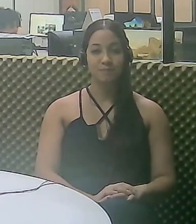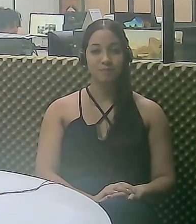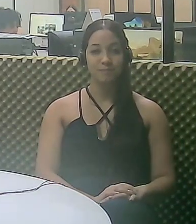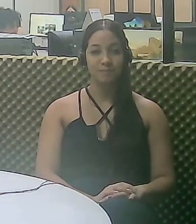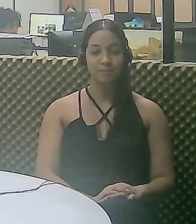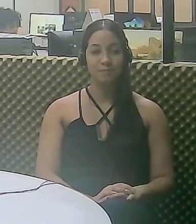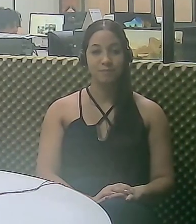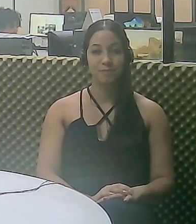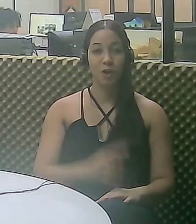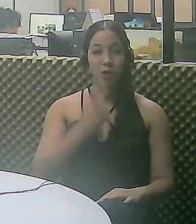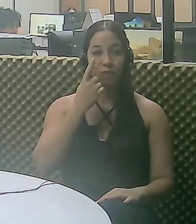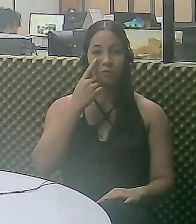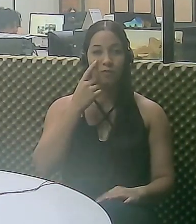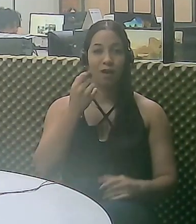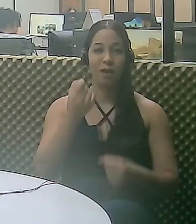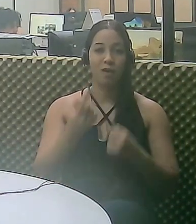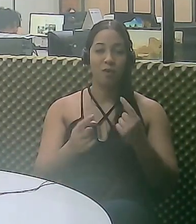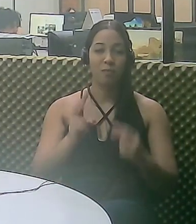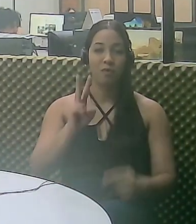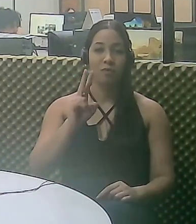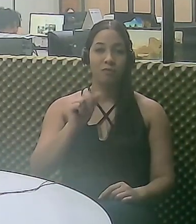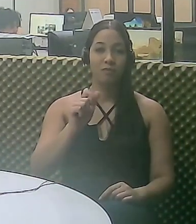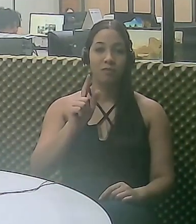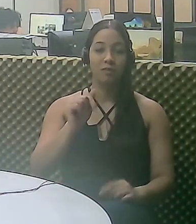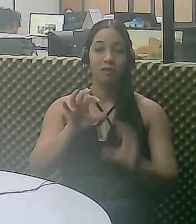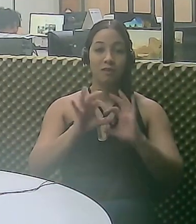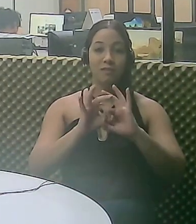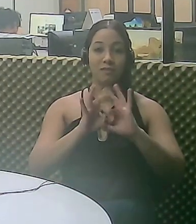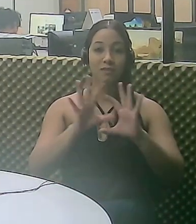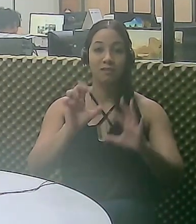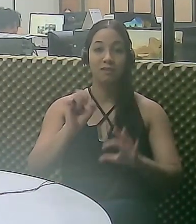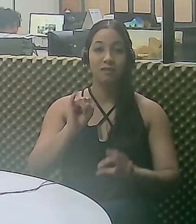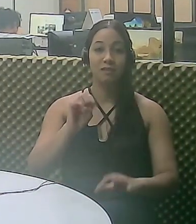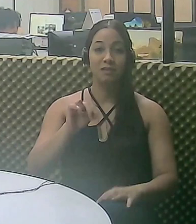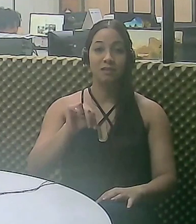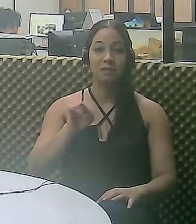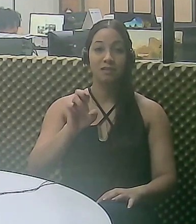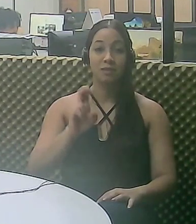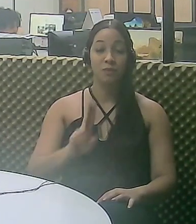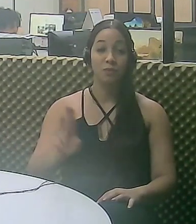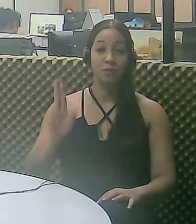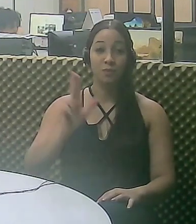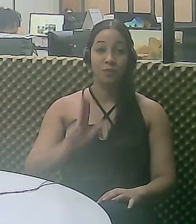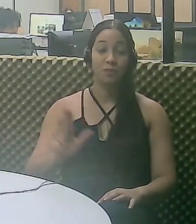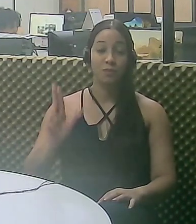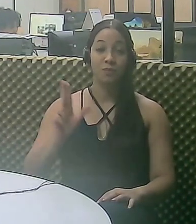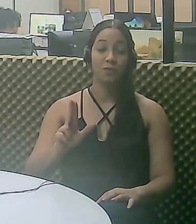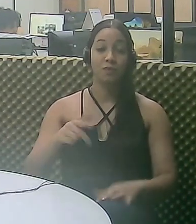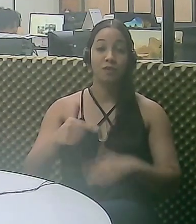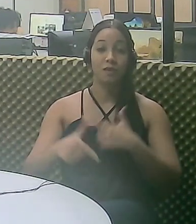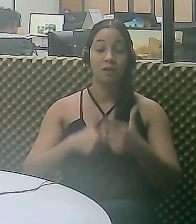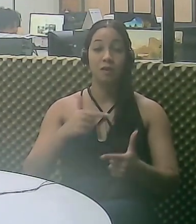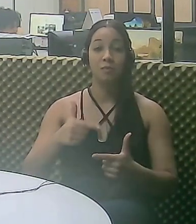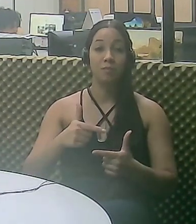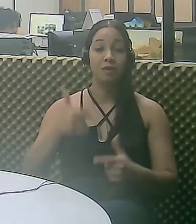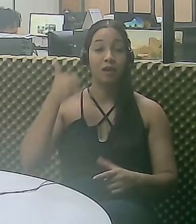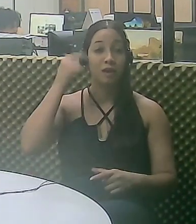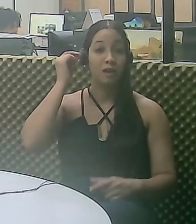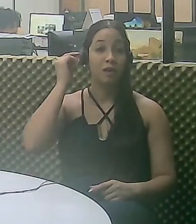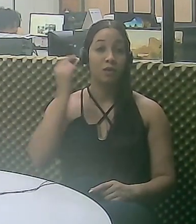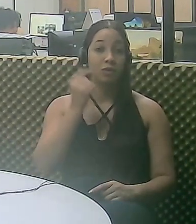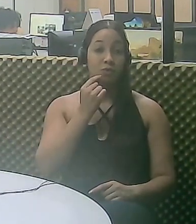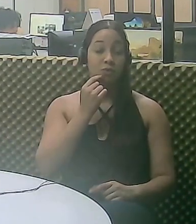notícias. Confira algumas das vagas que estão disponíveis no Cine Uberlândia. Vagas de emprego para operador de